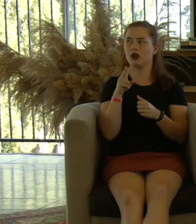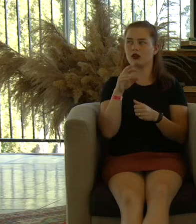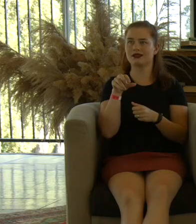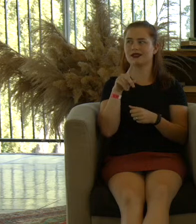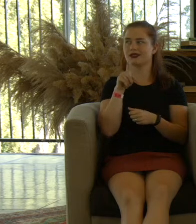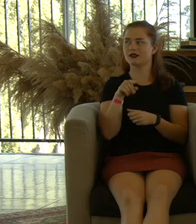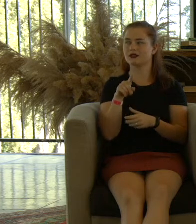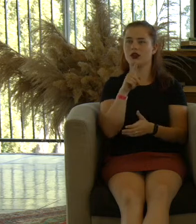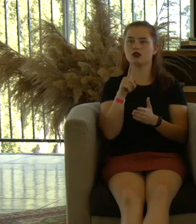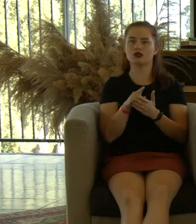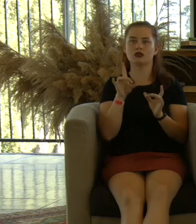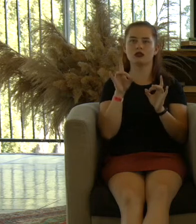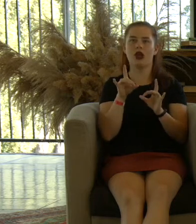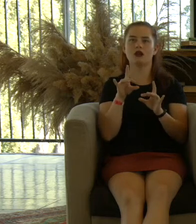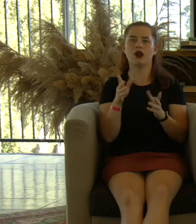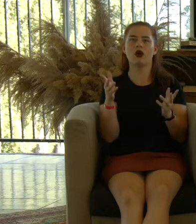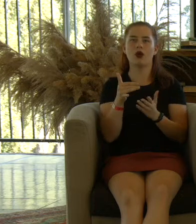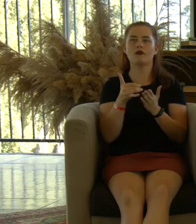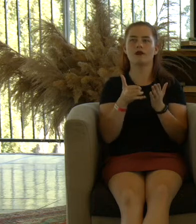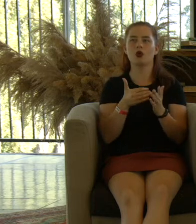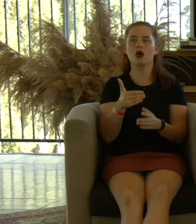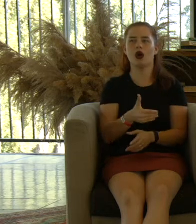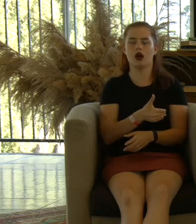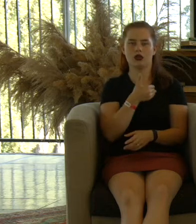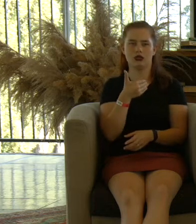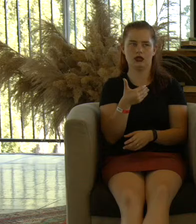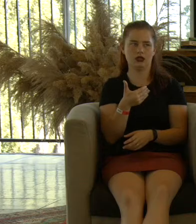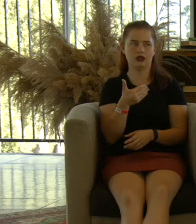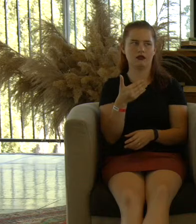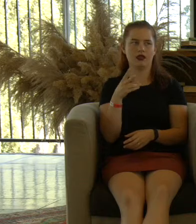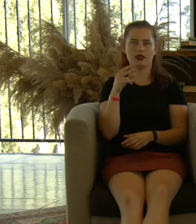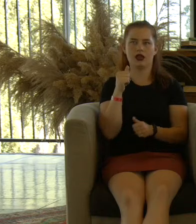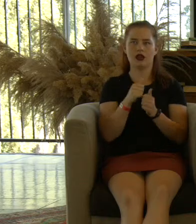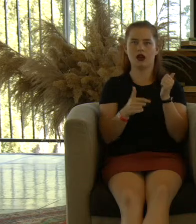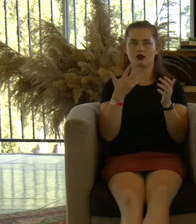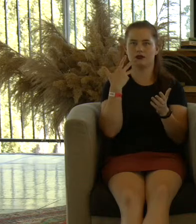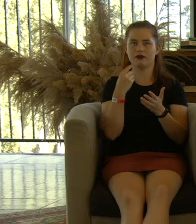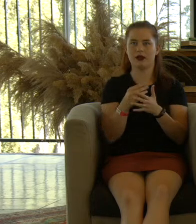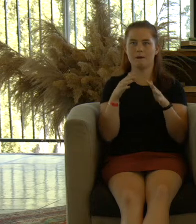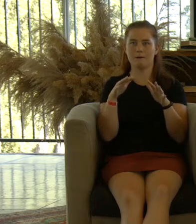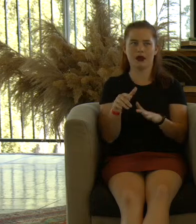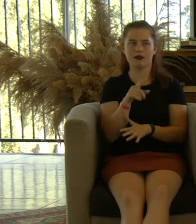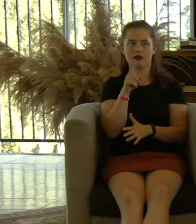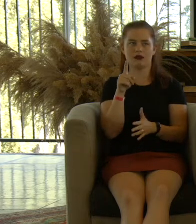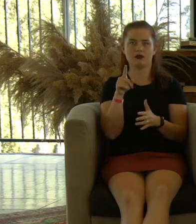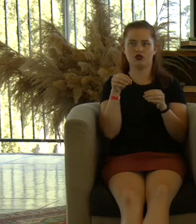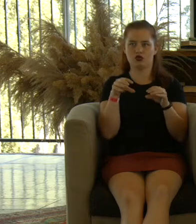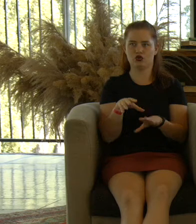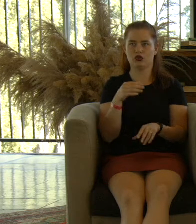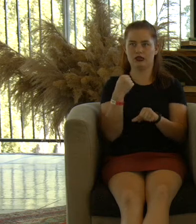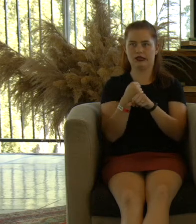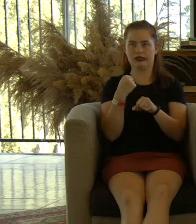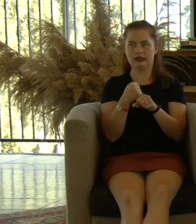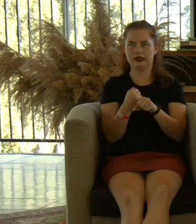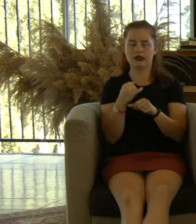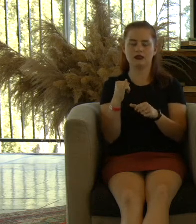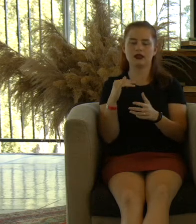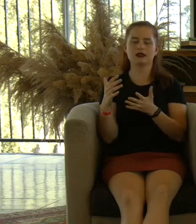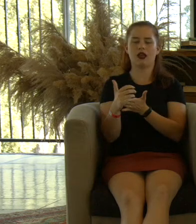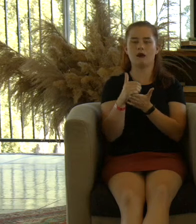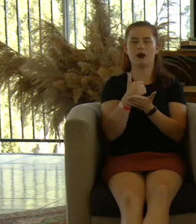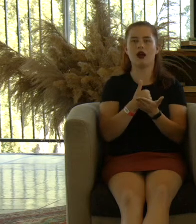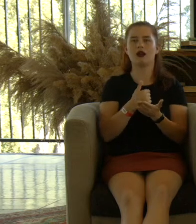вино вы хотите. Вы не просто открыли винодельню и получили лицензию. Вы на каждую свою позицию, ну, не знаю, вы решили делать там из саперави красное